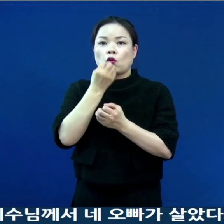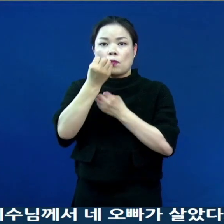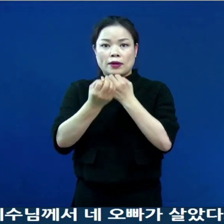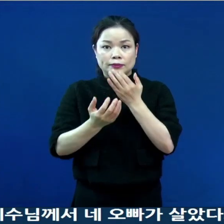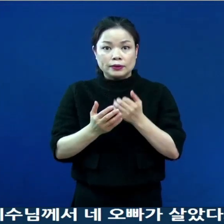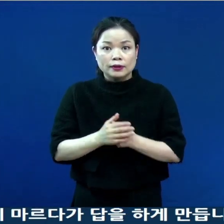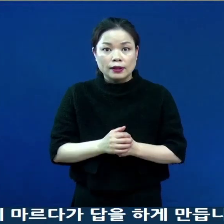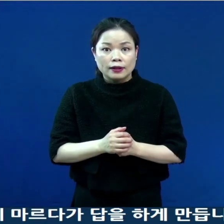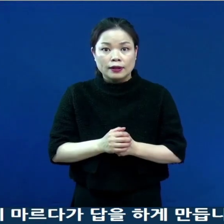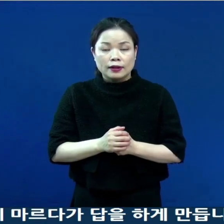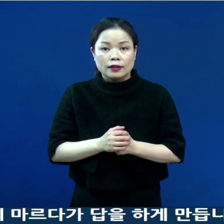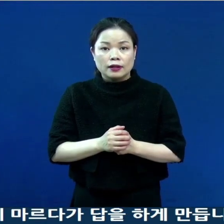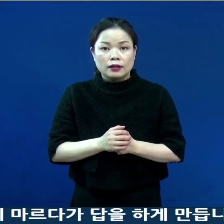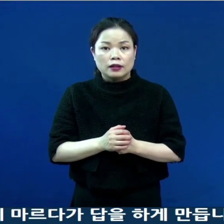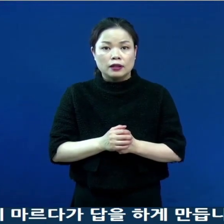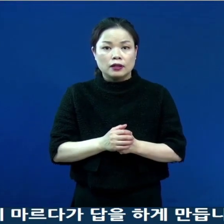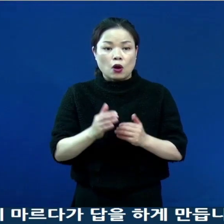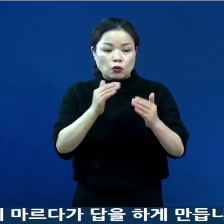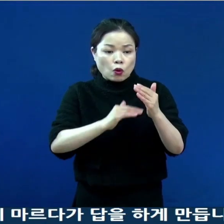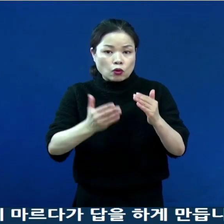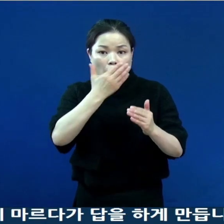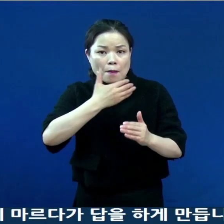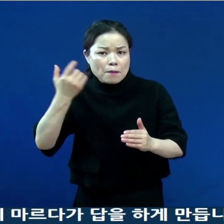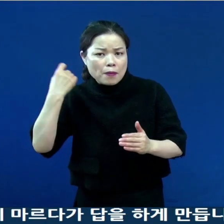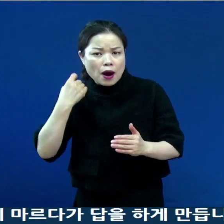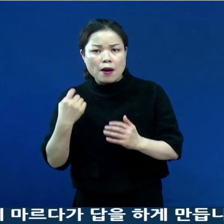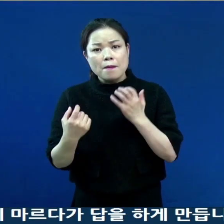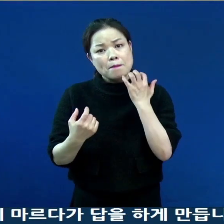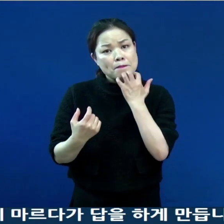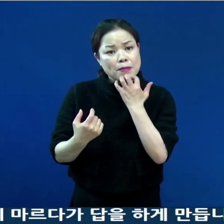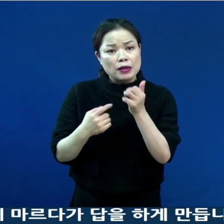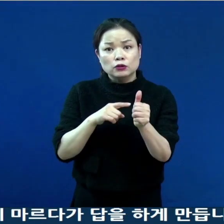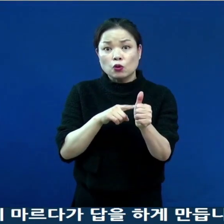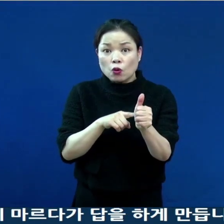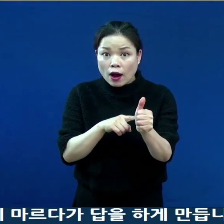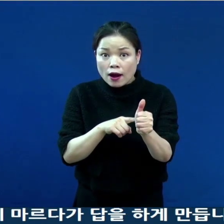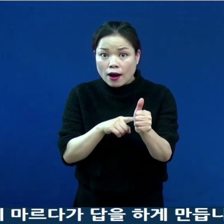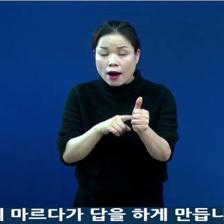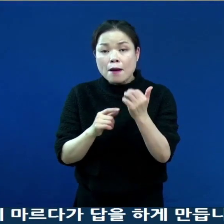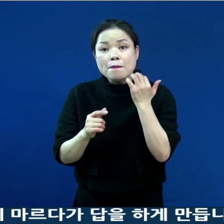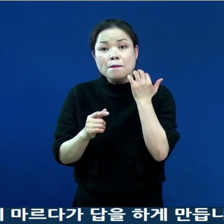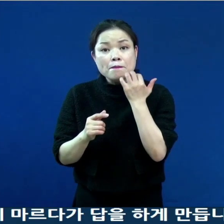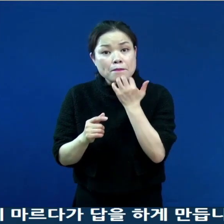하나입니다. 공관복음으로 말하면 베드로가